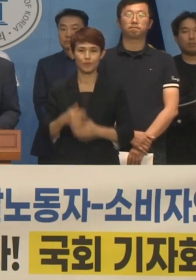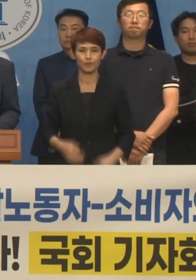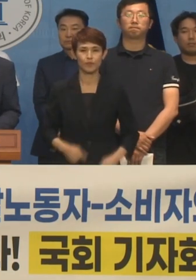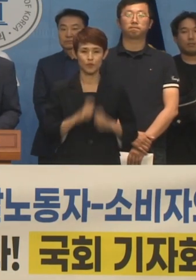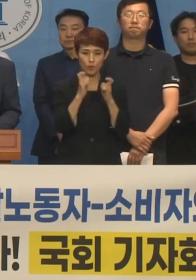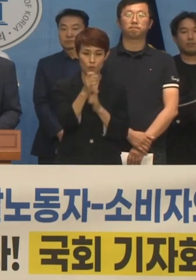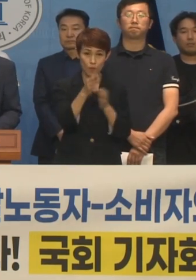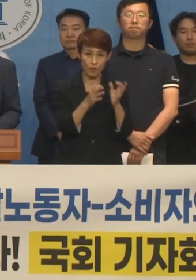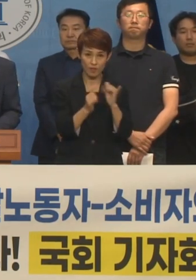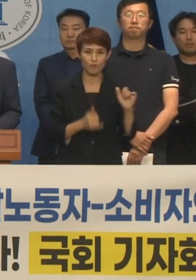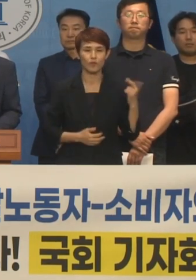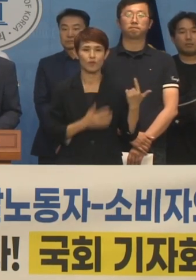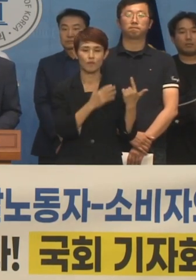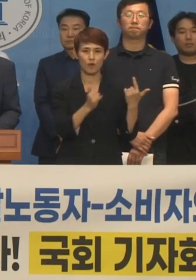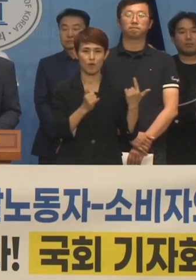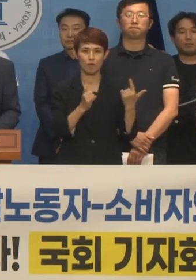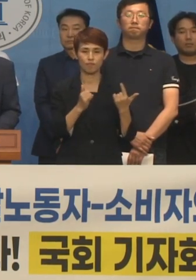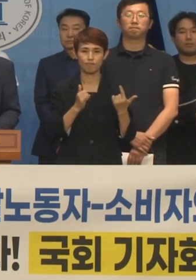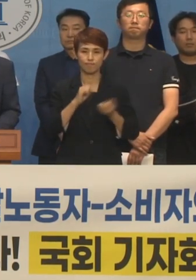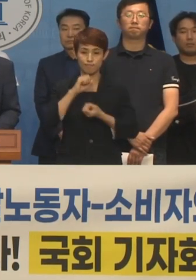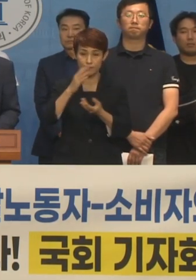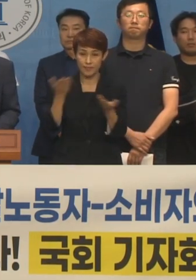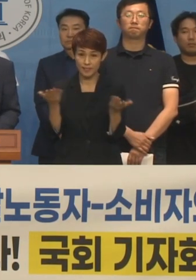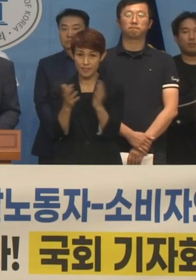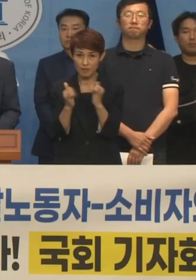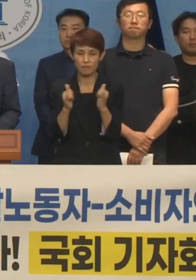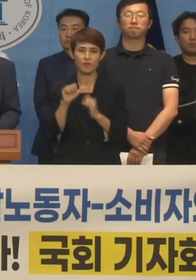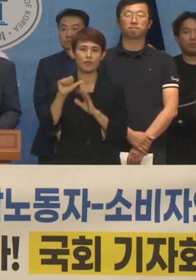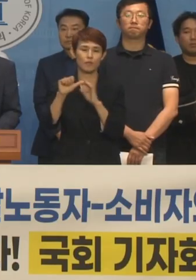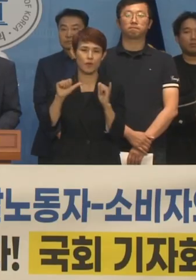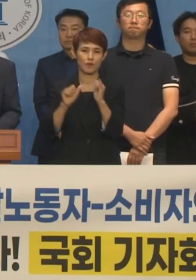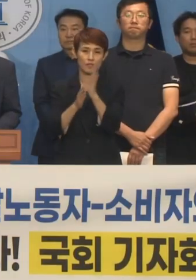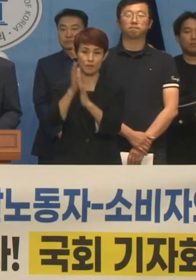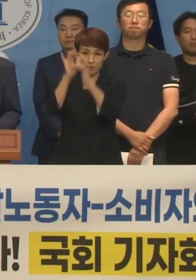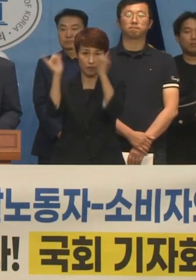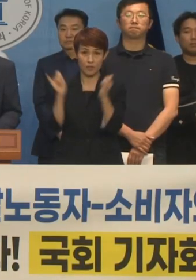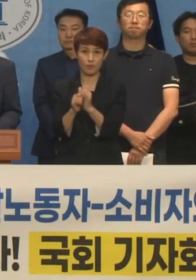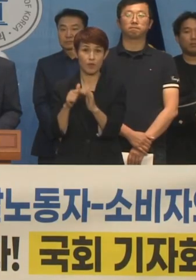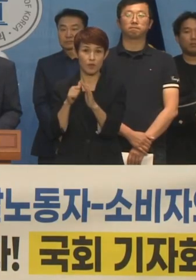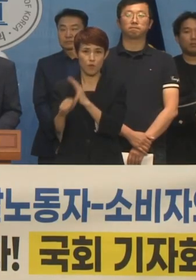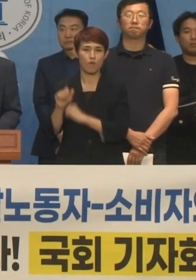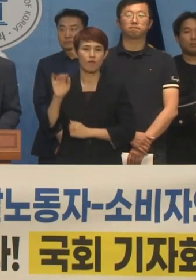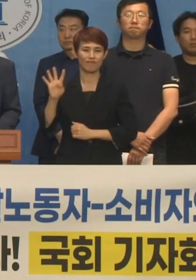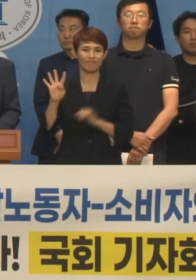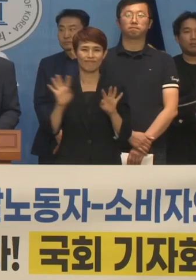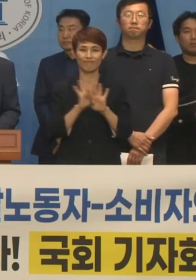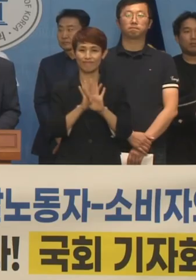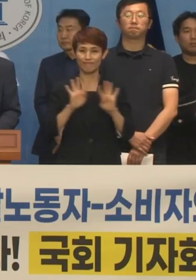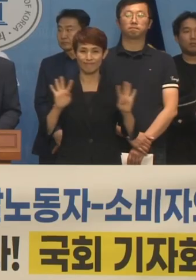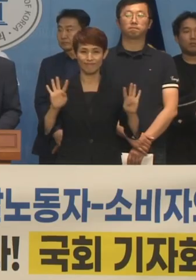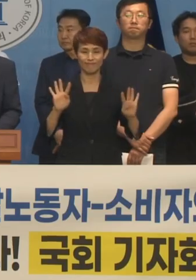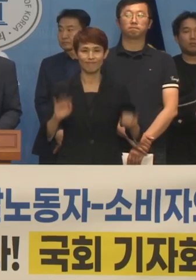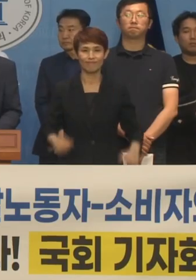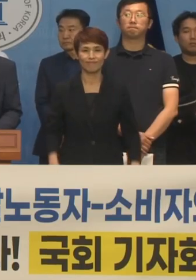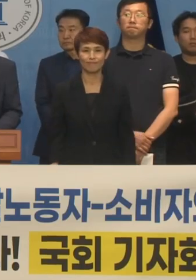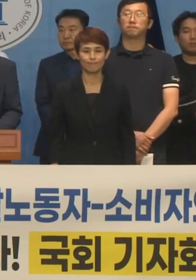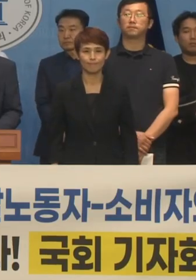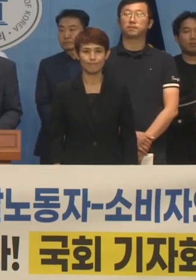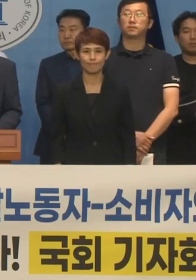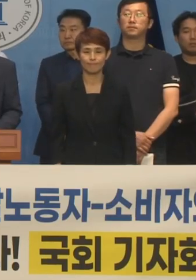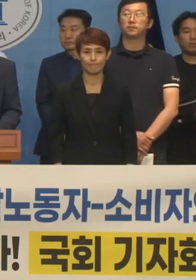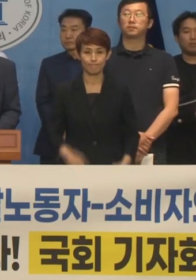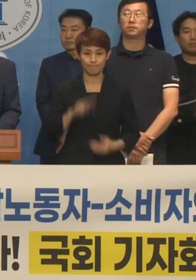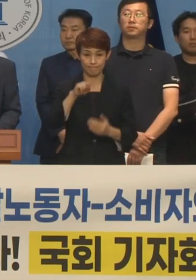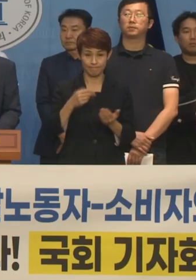소상공인 6분, 배달 노동자 5분, 시민사회 소비자 대표 4분께서 참석해 주셨습니다.